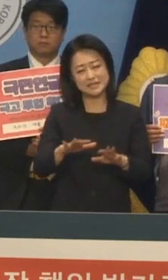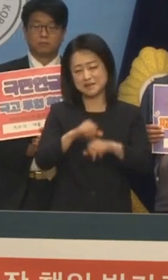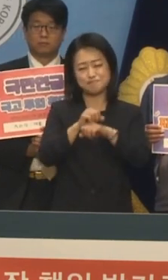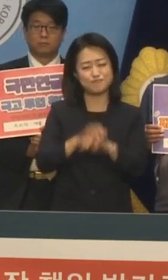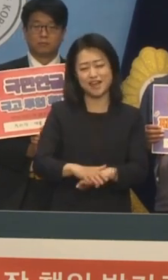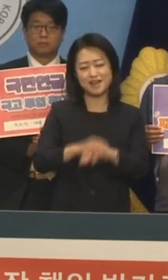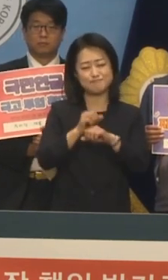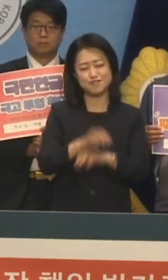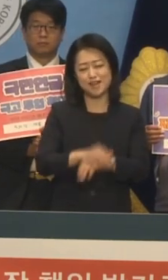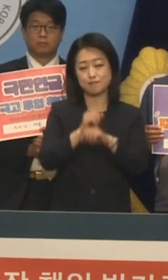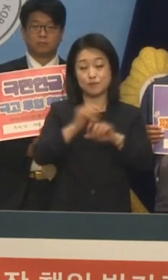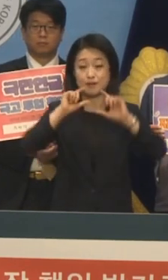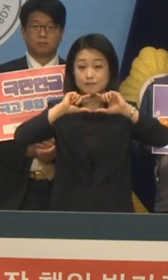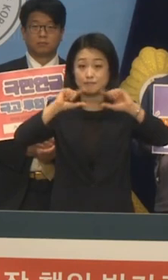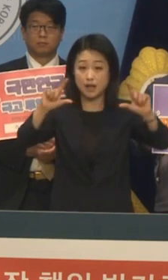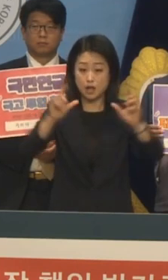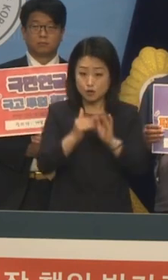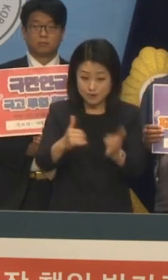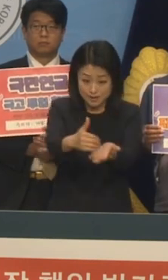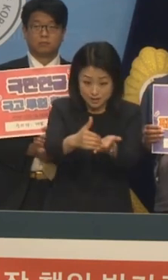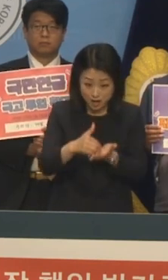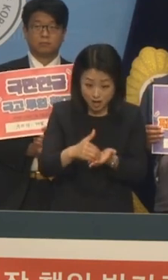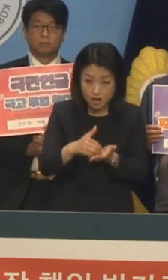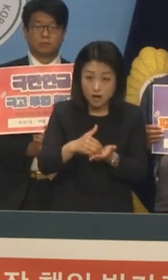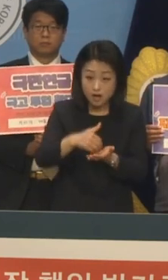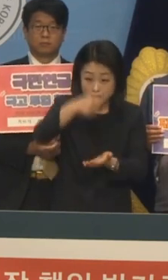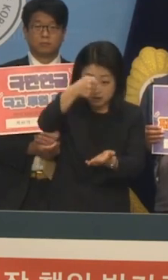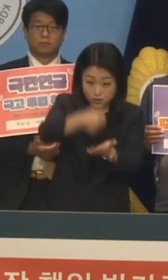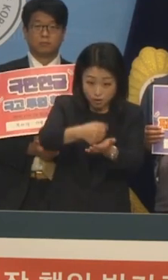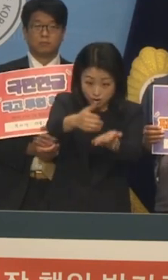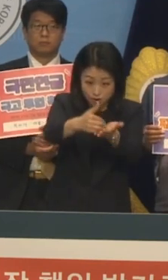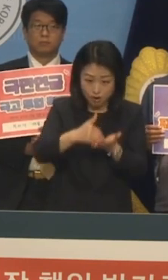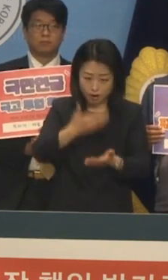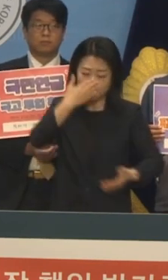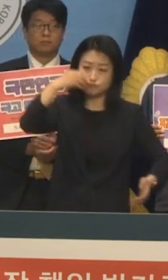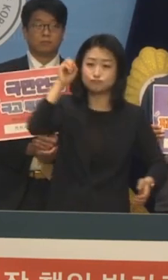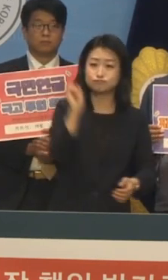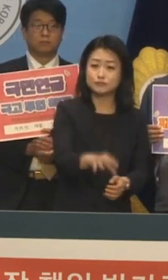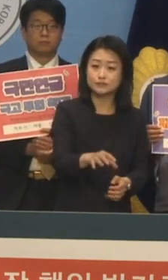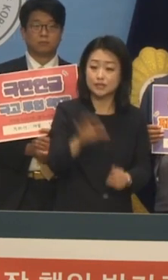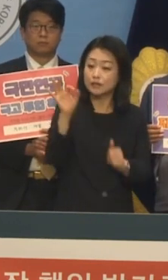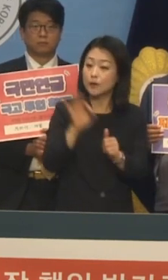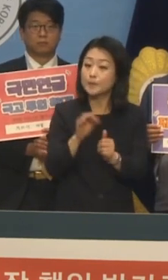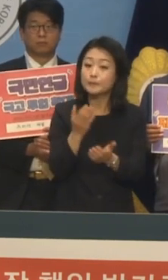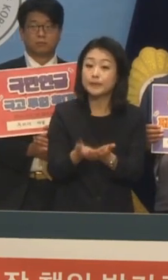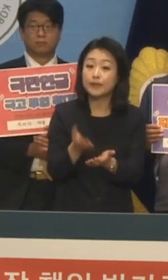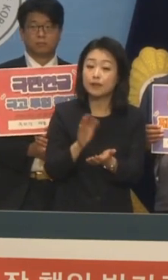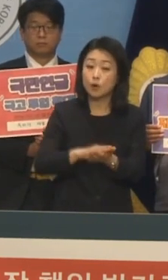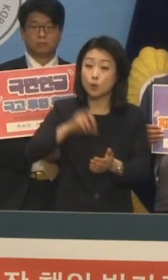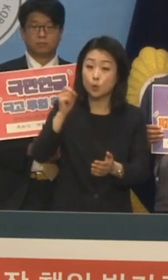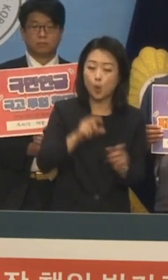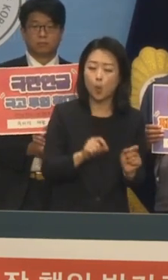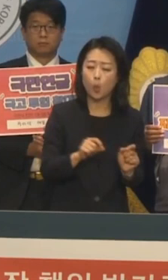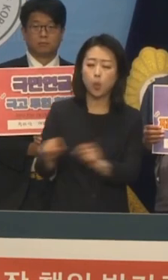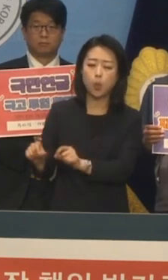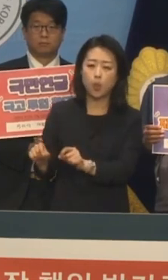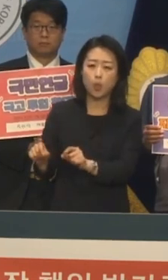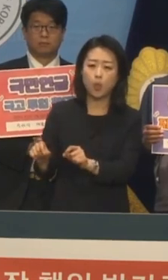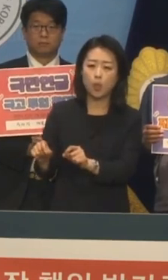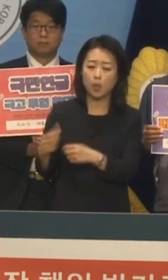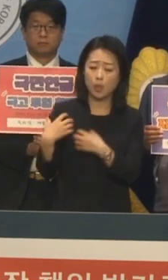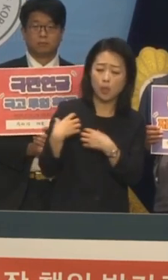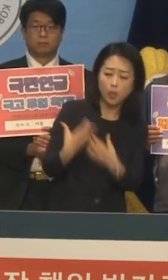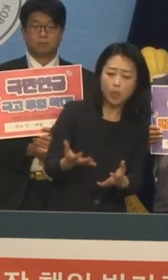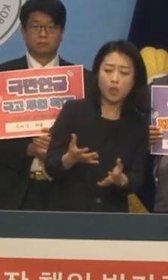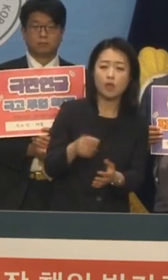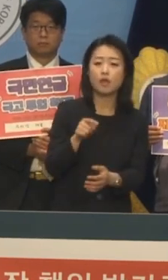민의를 모아낸 국민의 결정을 무시하는 태도이며 연금개혁을 또다시 미루는 매우